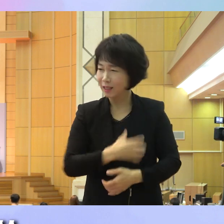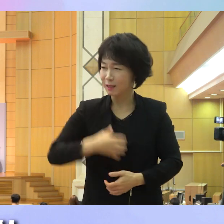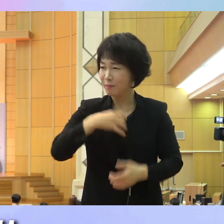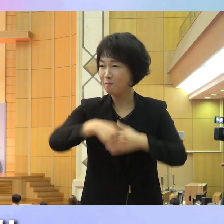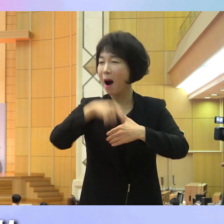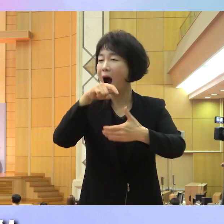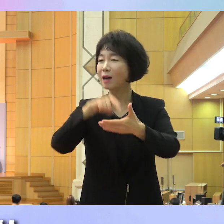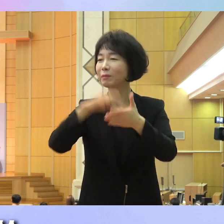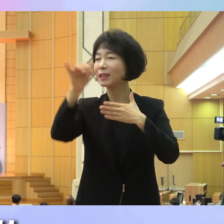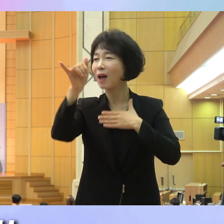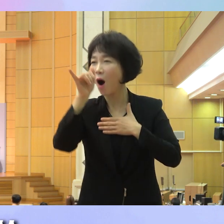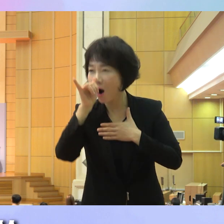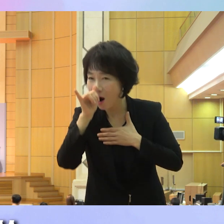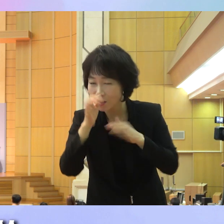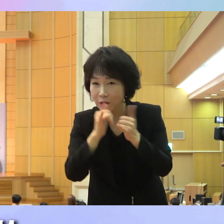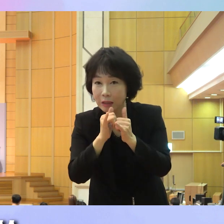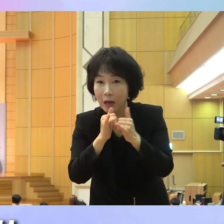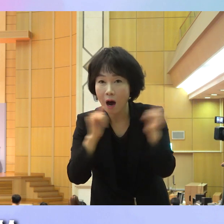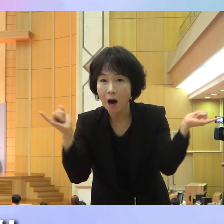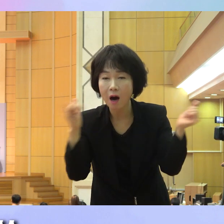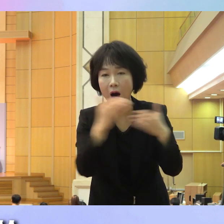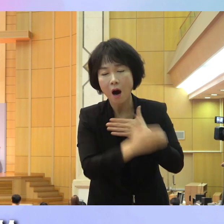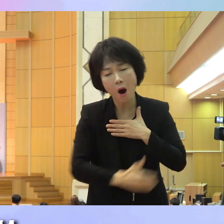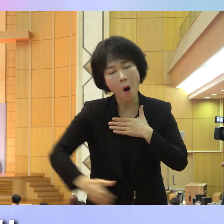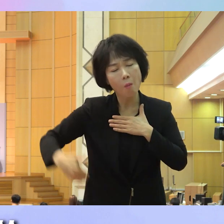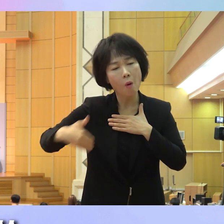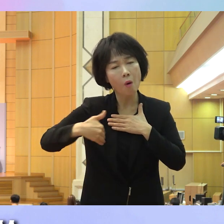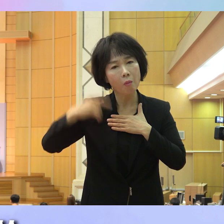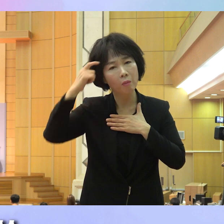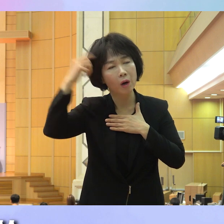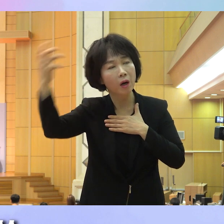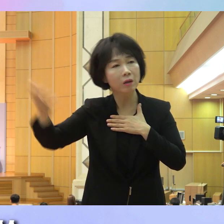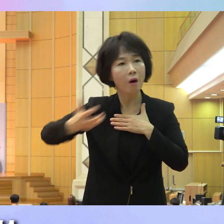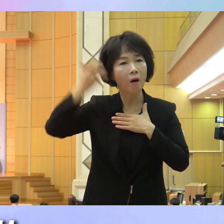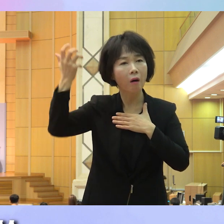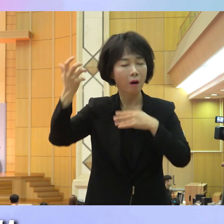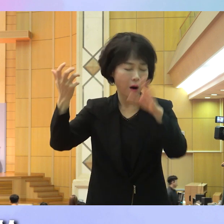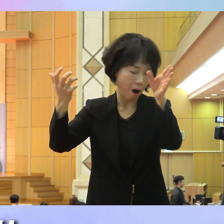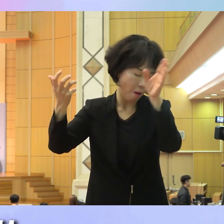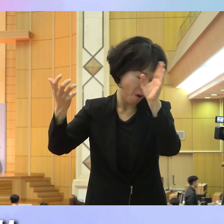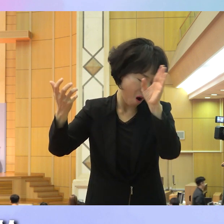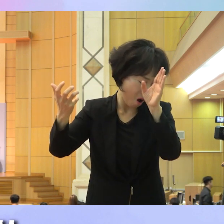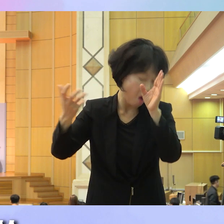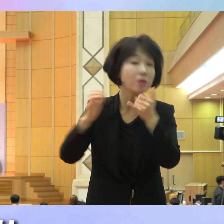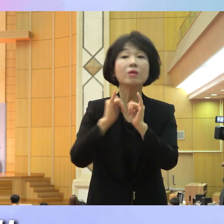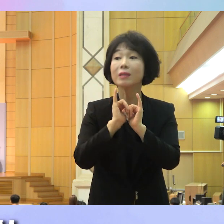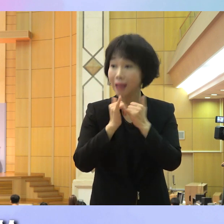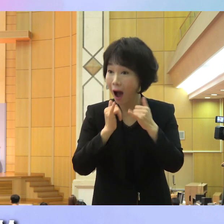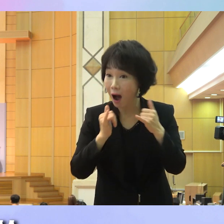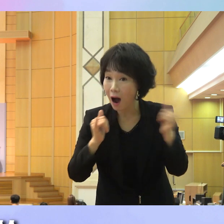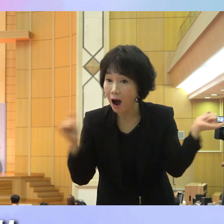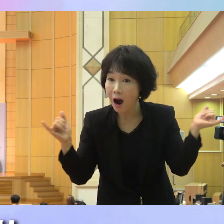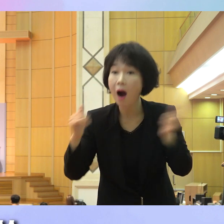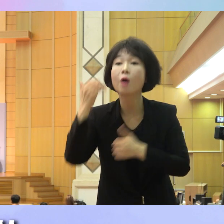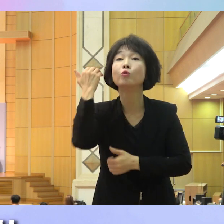슬픈 마음이 있는 자, 몸과 영혼 병든